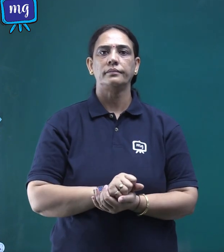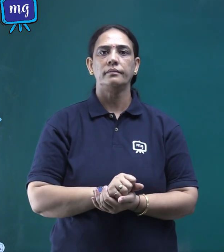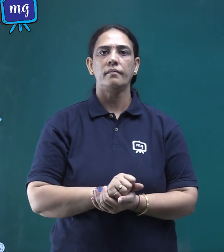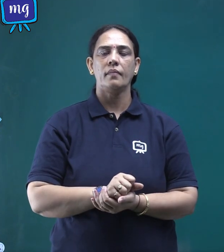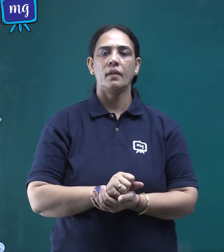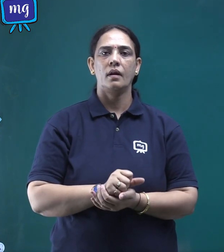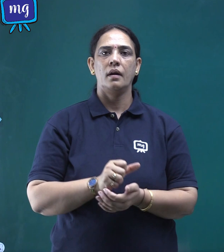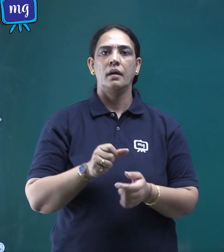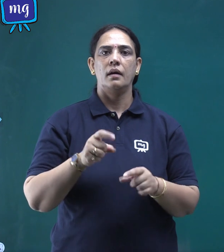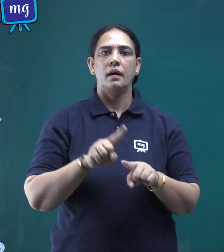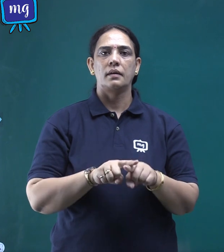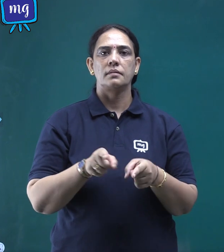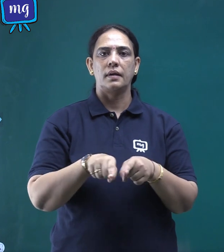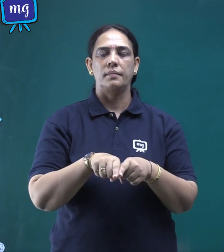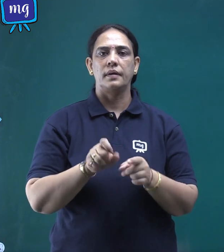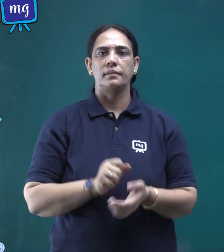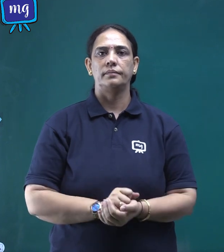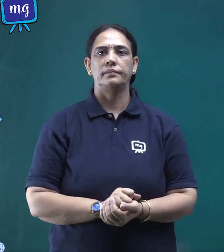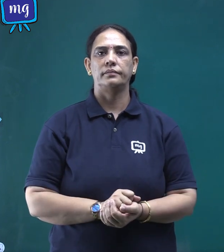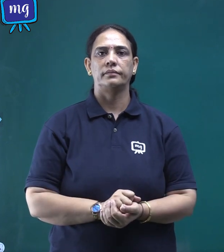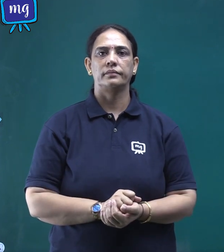x बराबर